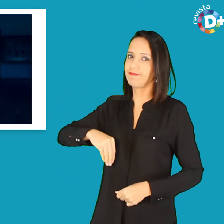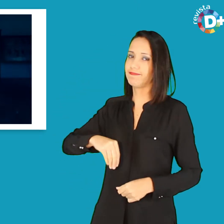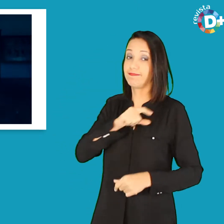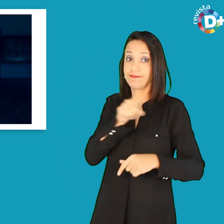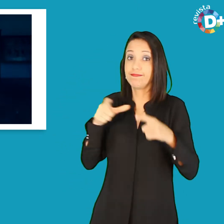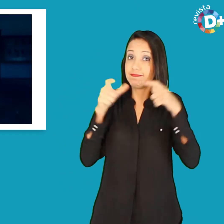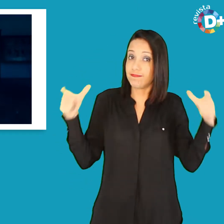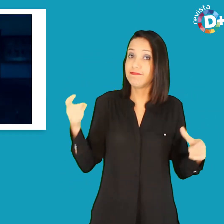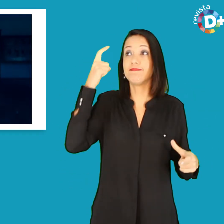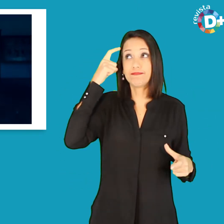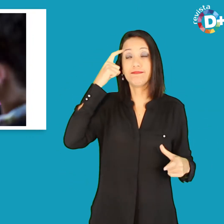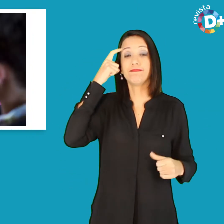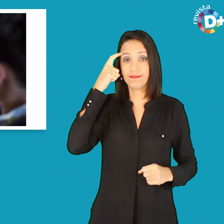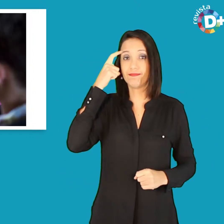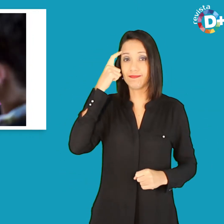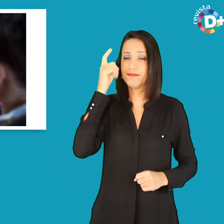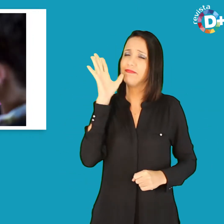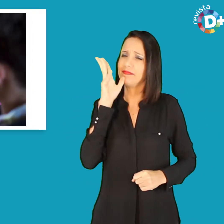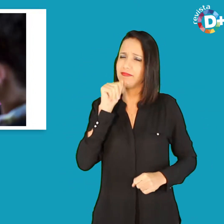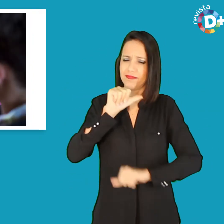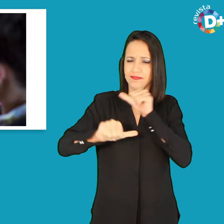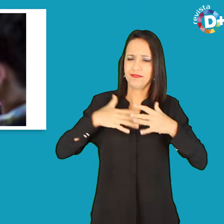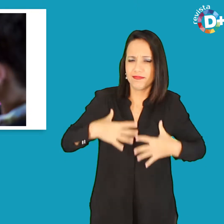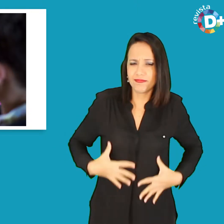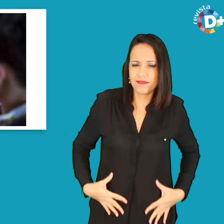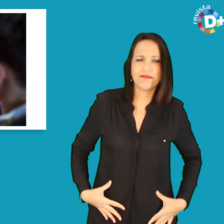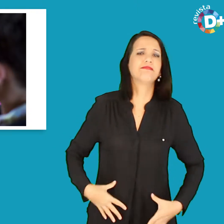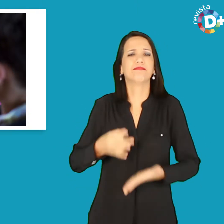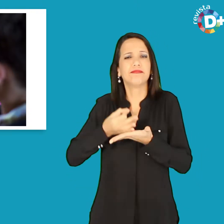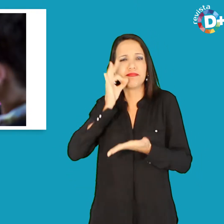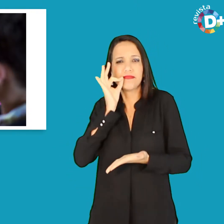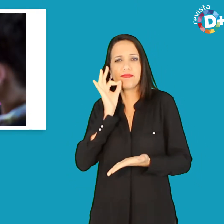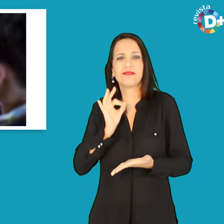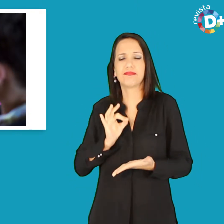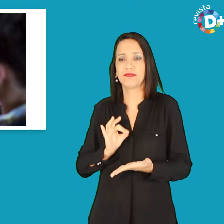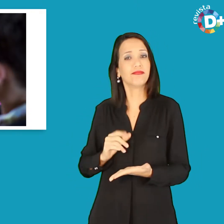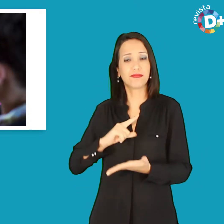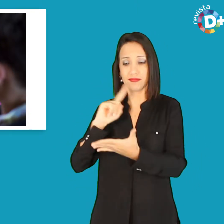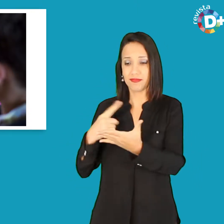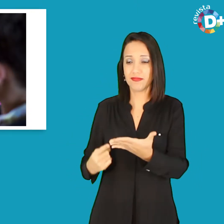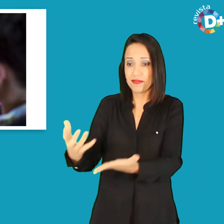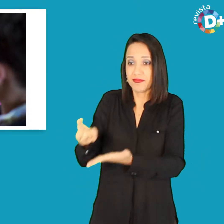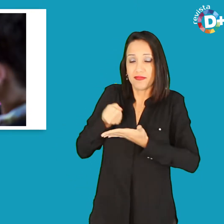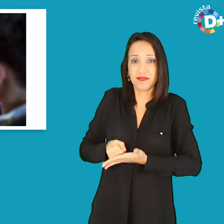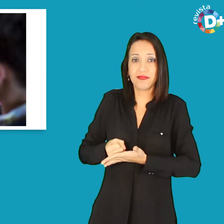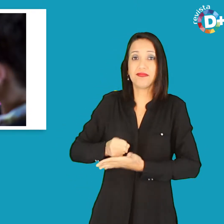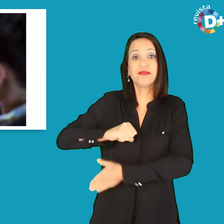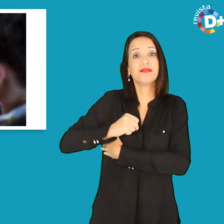pensam. Se demora em se trocar, tomar café, pegar cadernos e perde a perua escolar, pode ser um